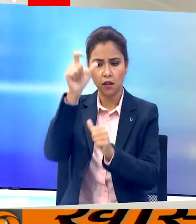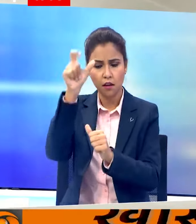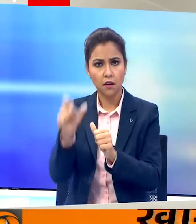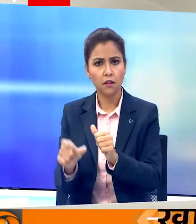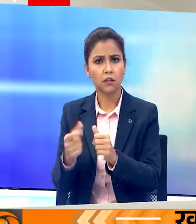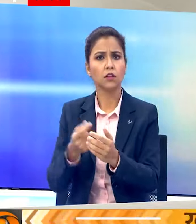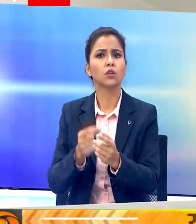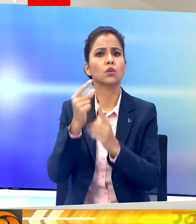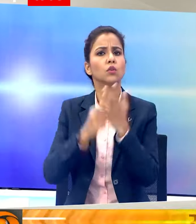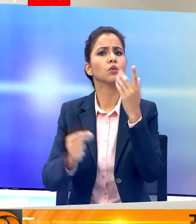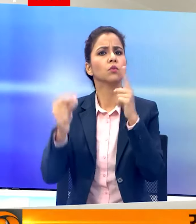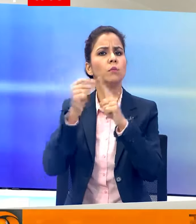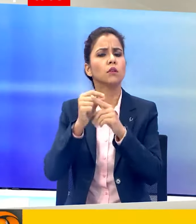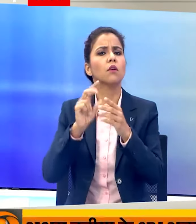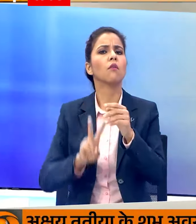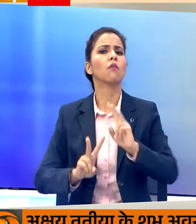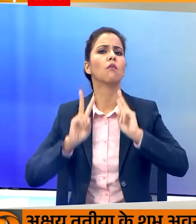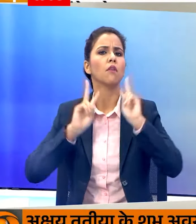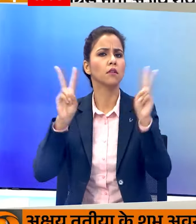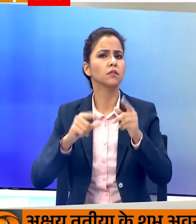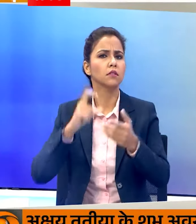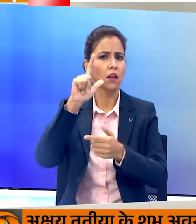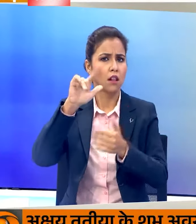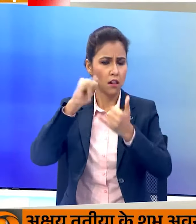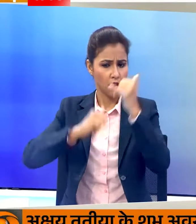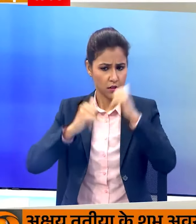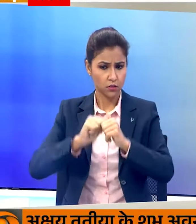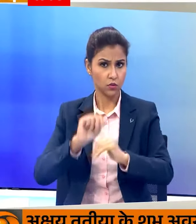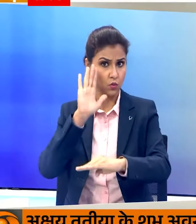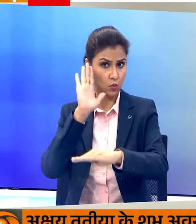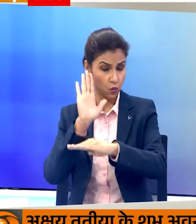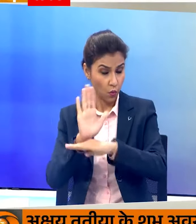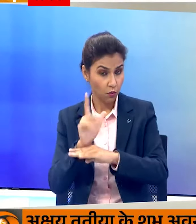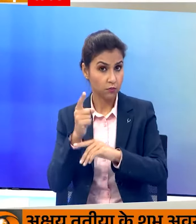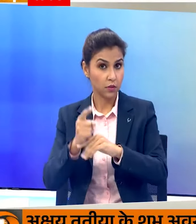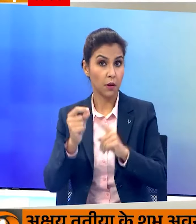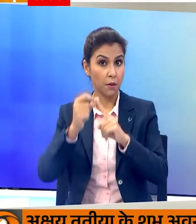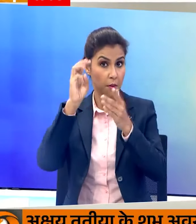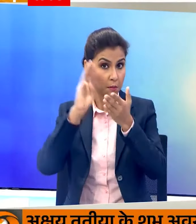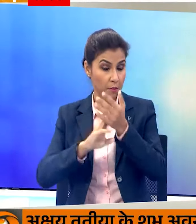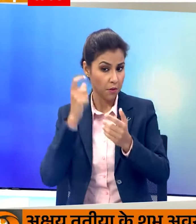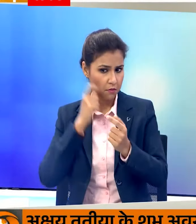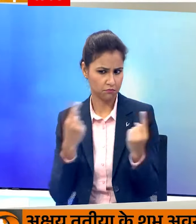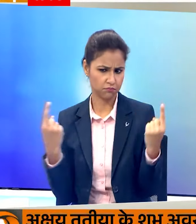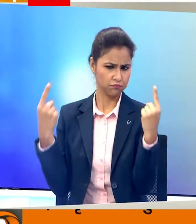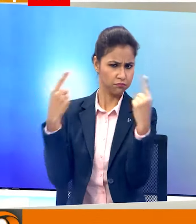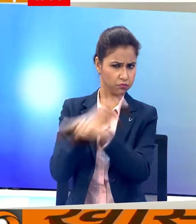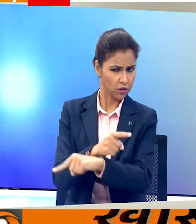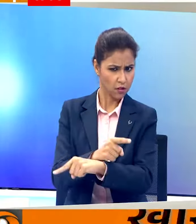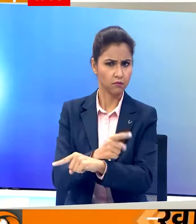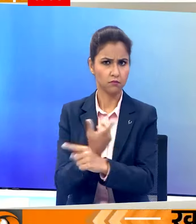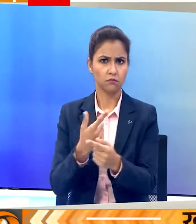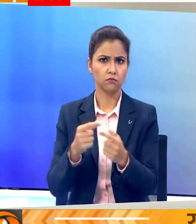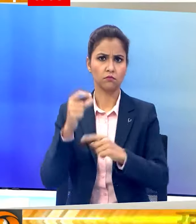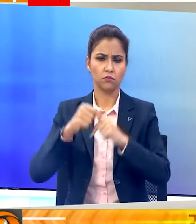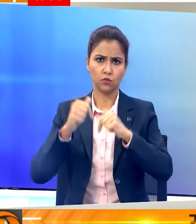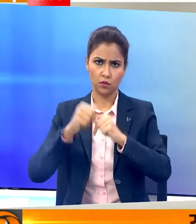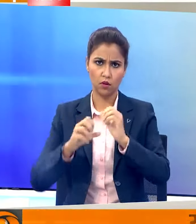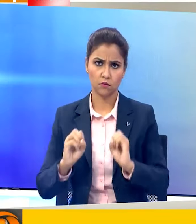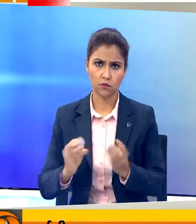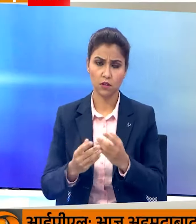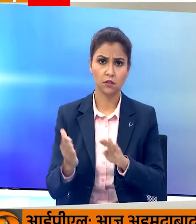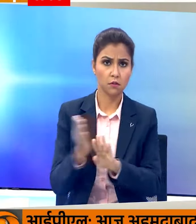प्रदेश की वाराणसी लोकसभा से कांग्रेस की टिकट पर प्रधानमंत्री नरेंद्र मोदी के खिलाफ चुनाव लड़ रहे हैं इससे